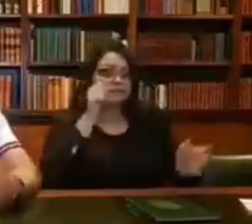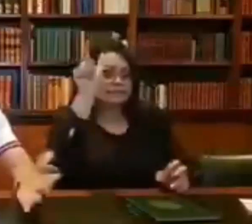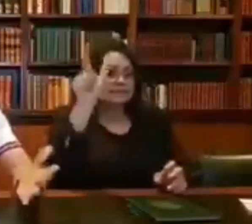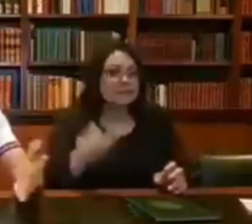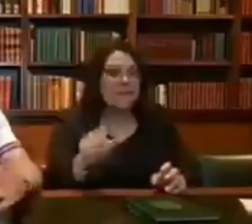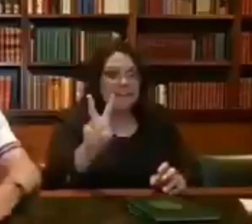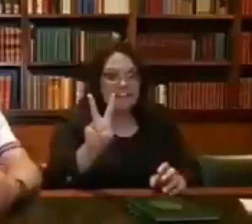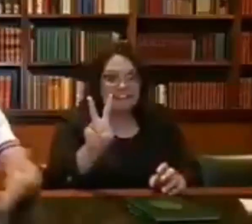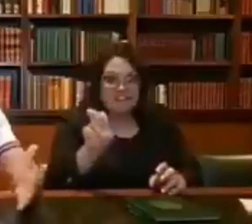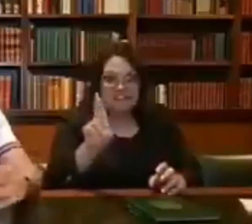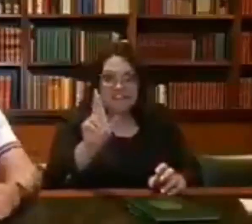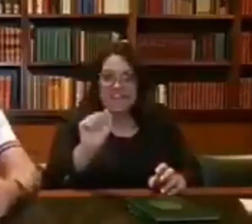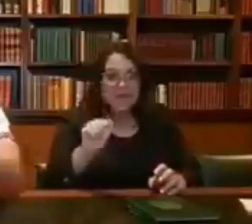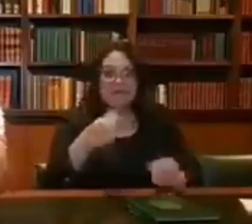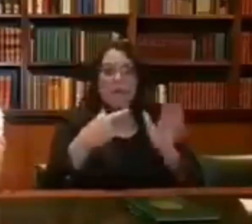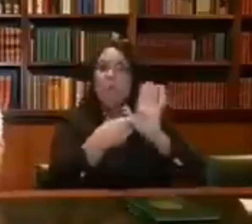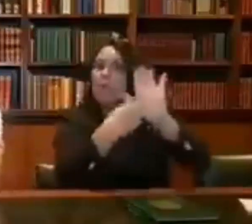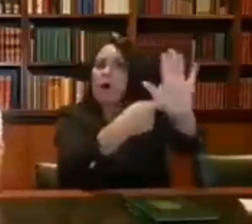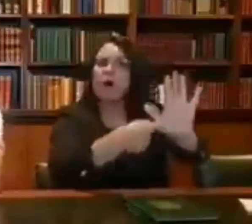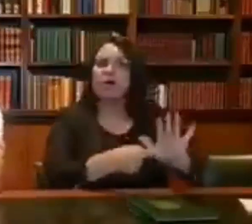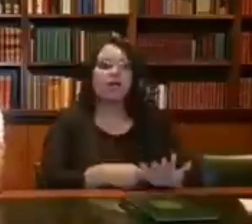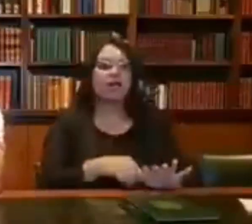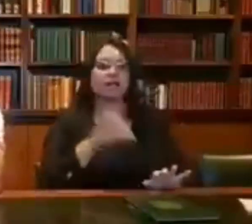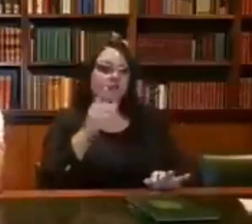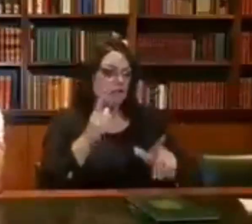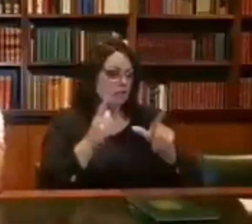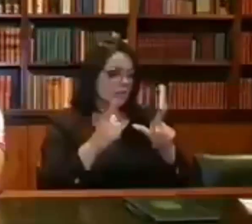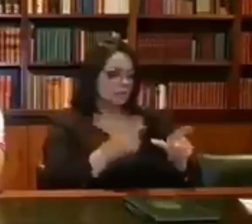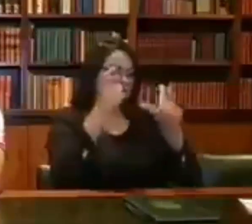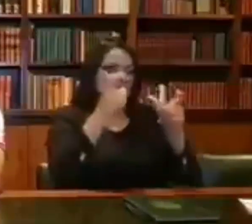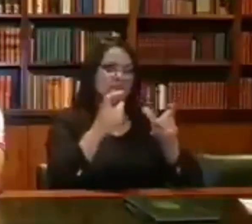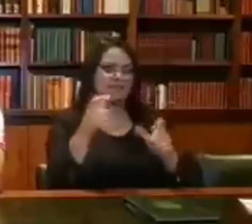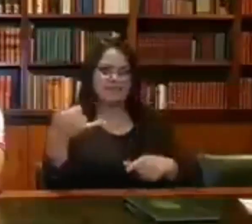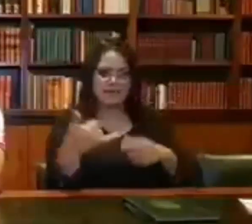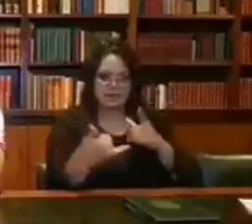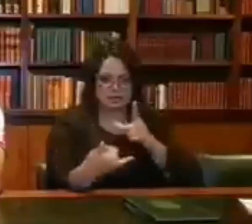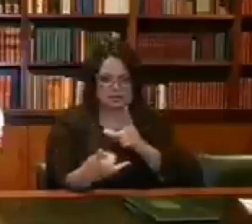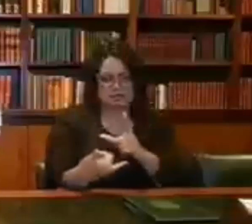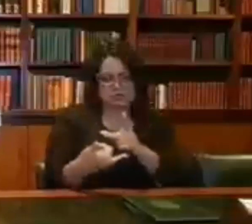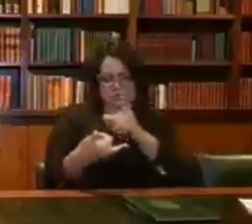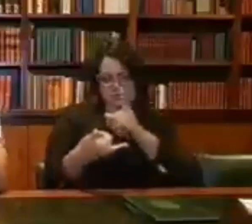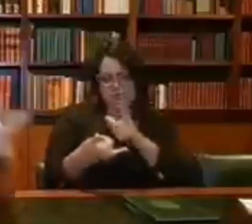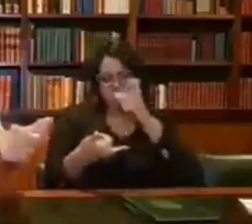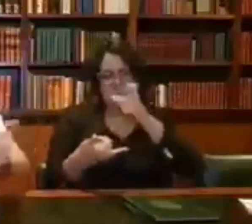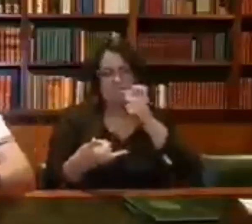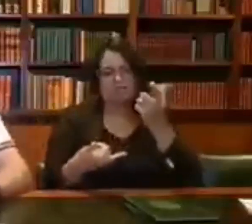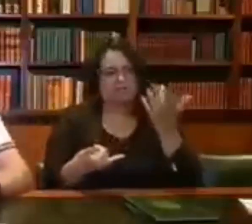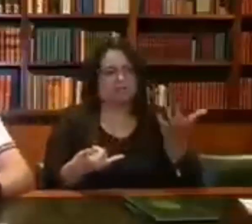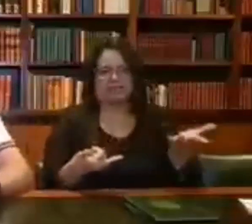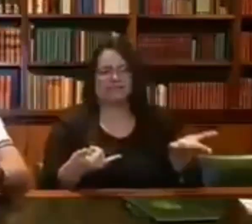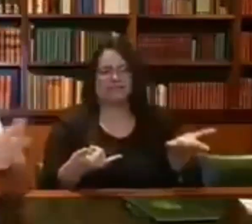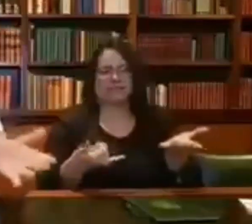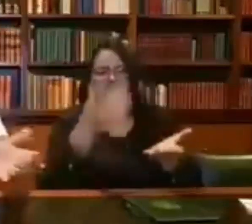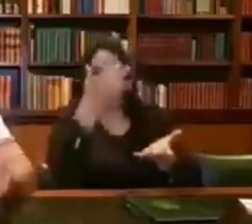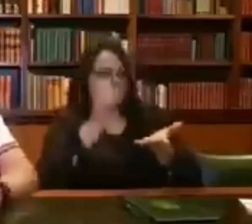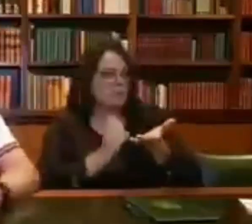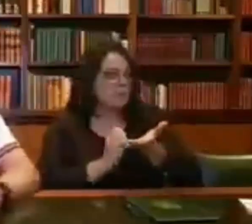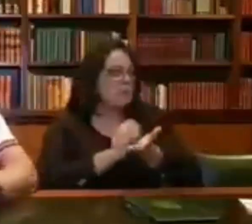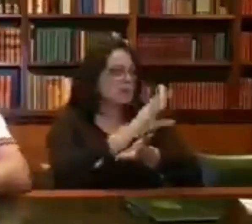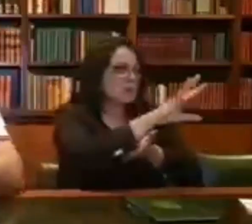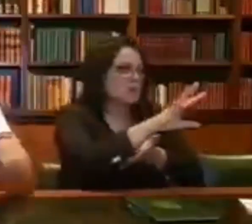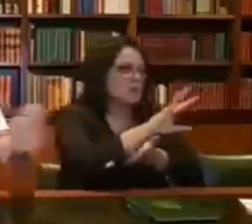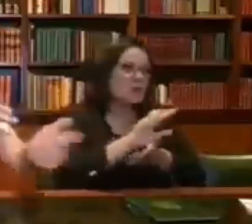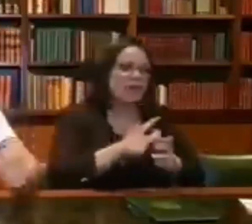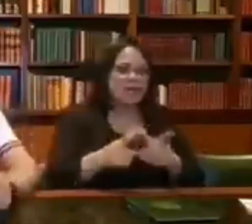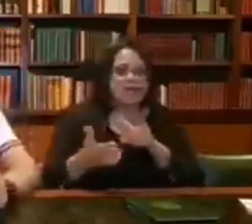Ela não divulga isso aí, não mostra o vídeo. Ela printou o vídeo. Né, essa pessoa que passou para ela, que eu